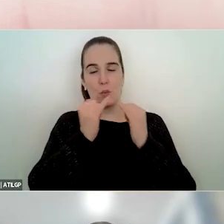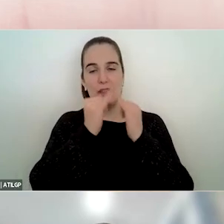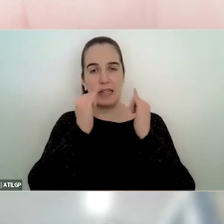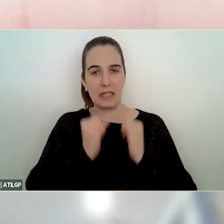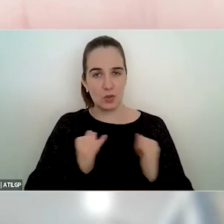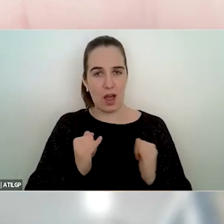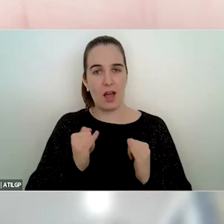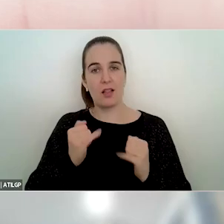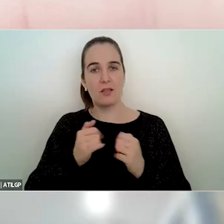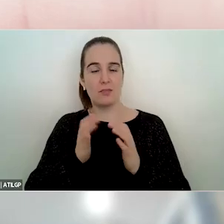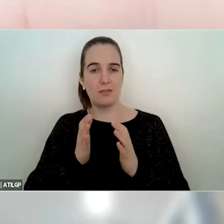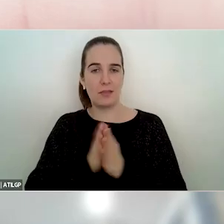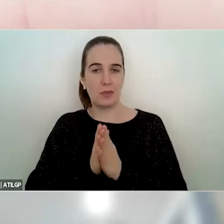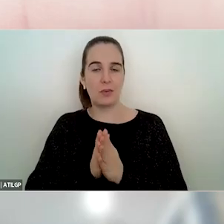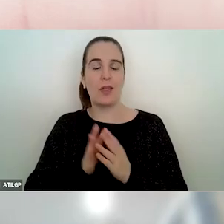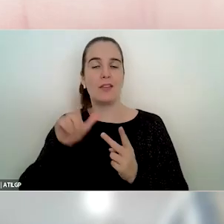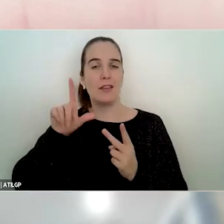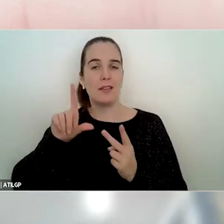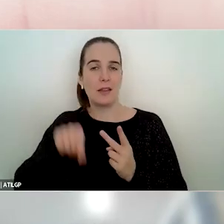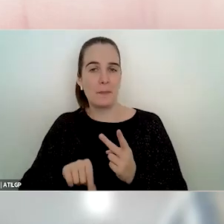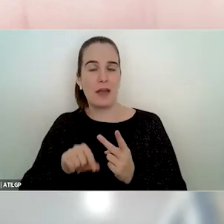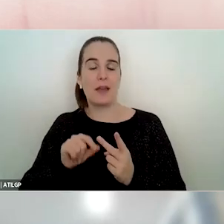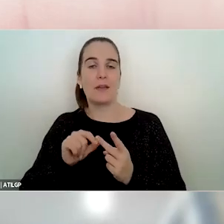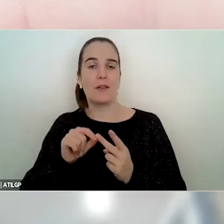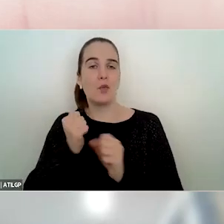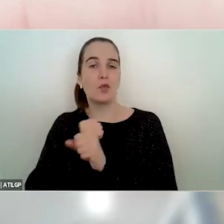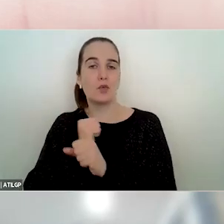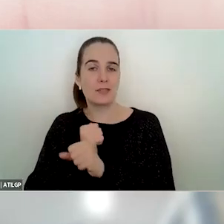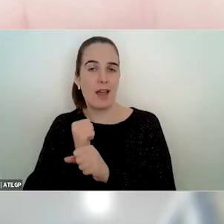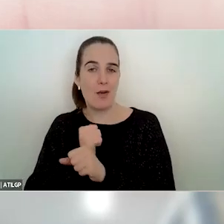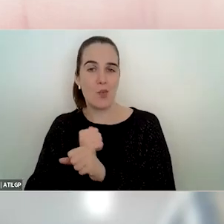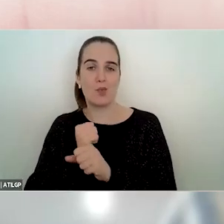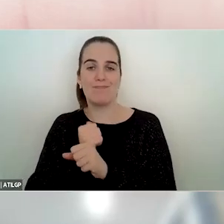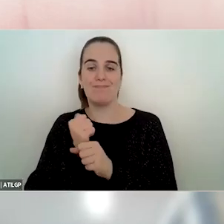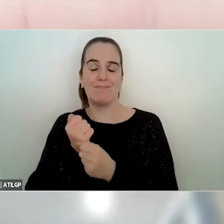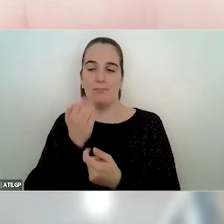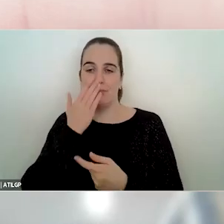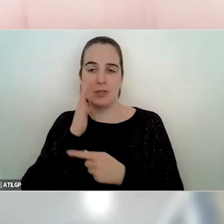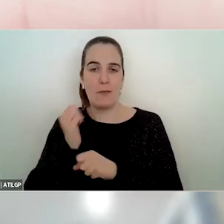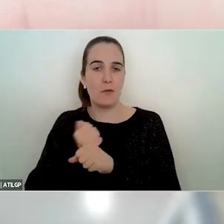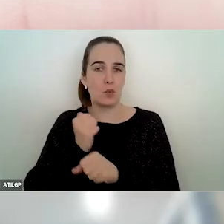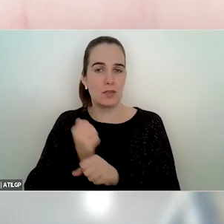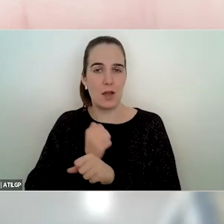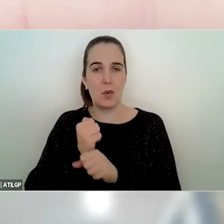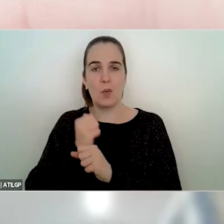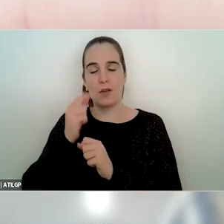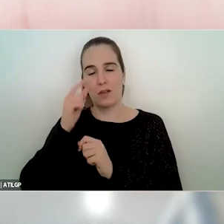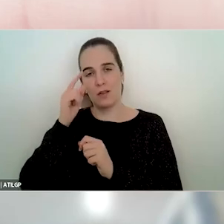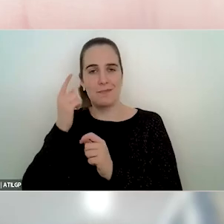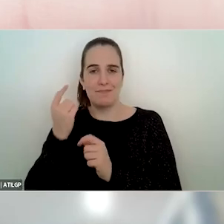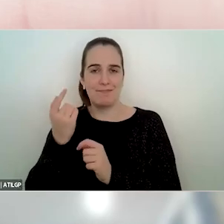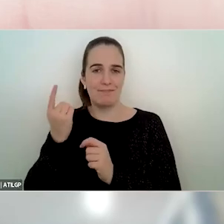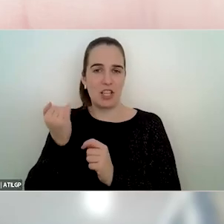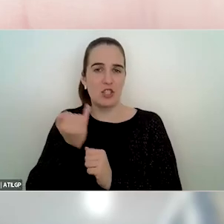também daquilo que é o papel determinante das entidades supranacionais,